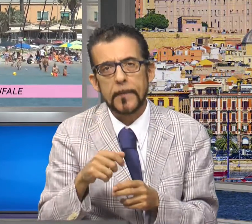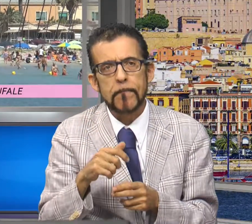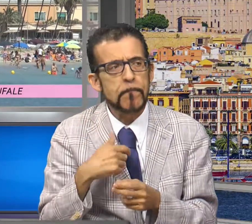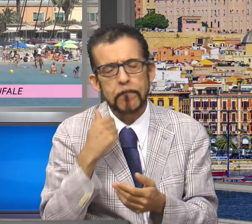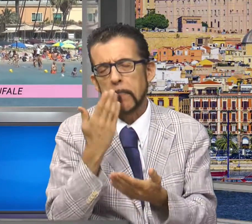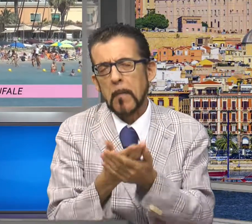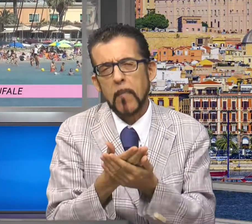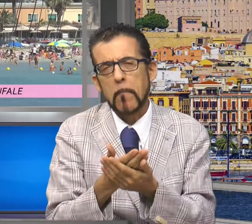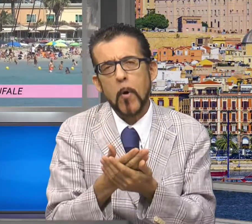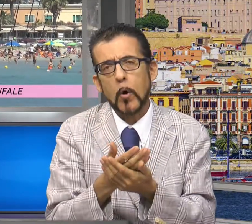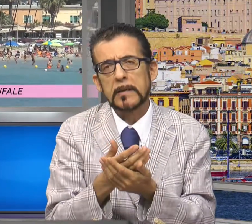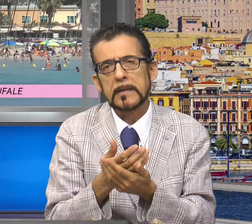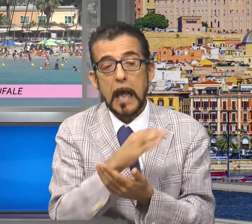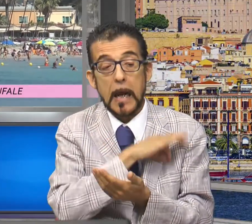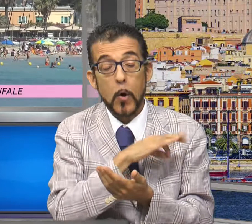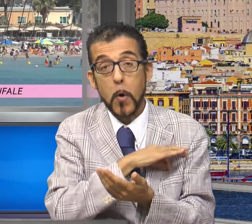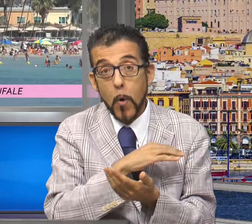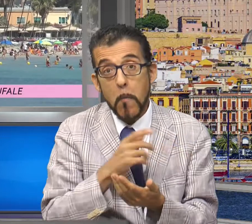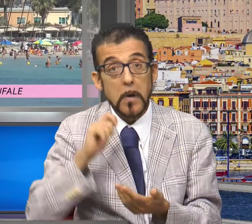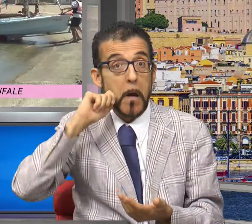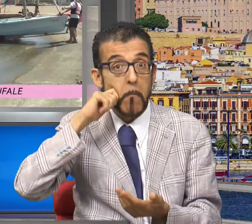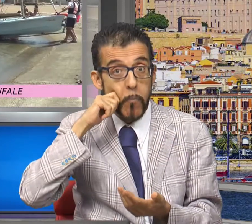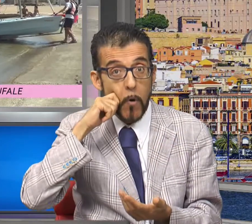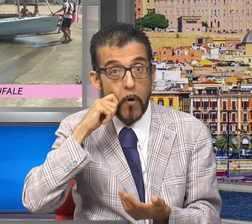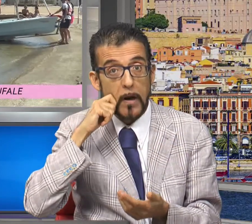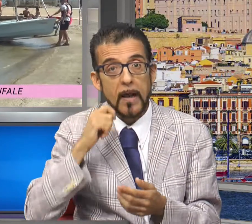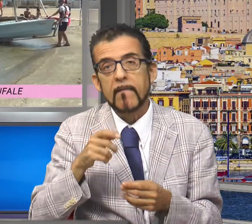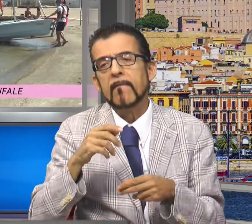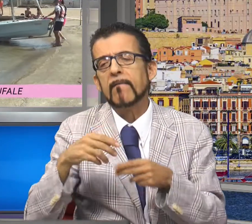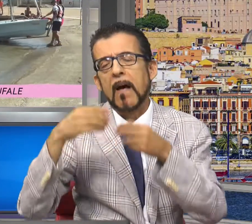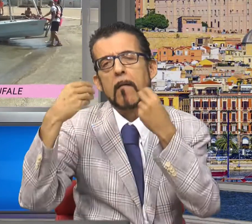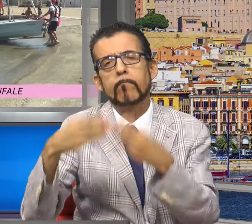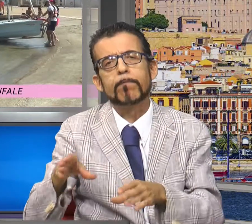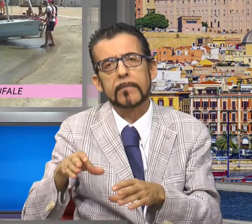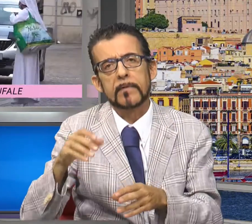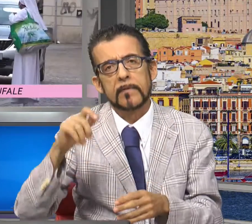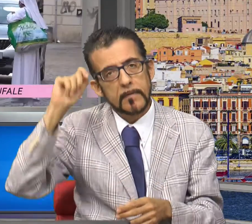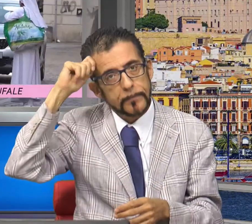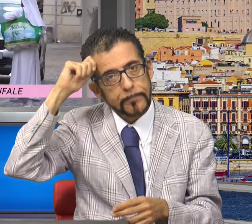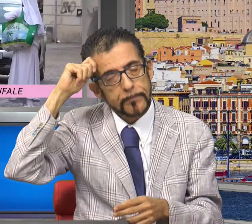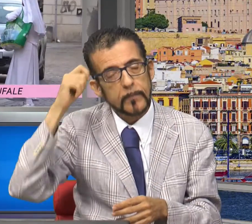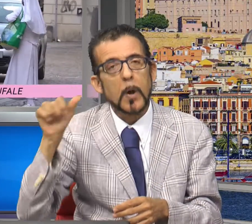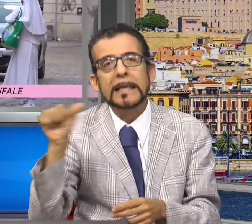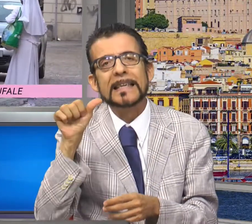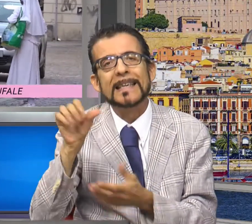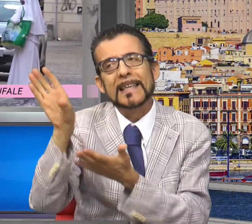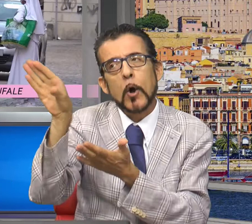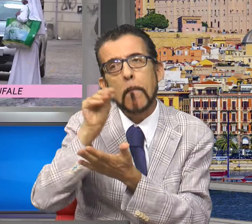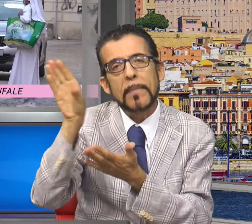non perdere che vi farà cadere nella rete. Oppure i siti clone o sosia, vale a dire quasi uguali nel logo, ma se